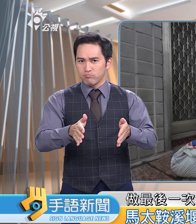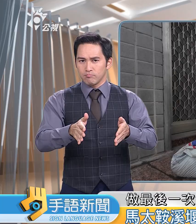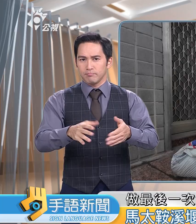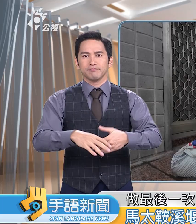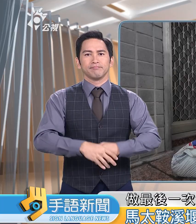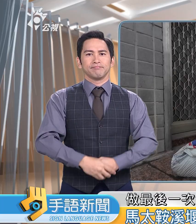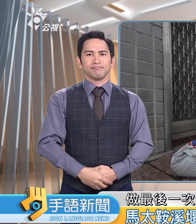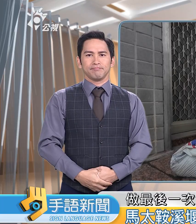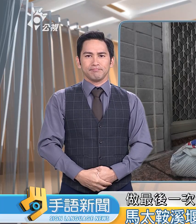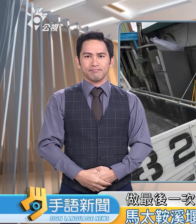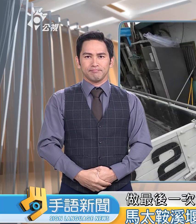到正常情况。